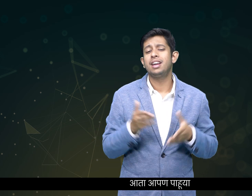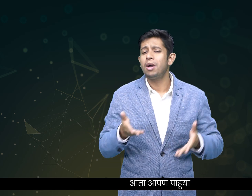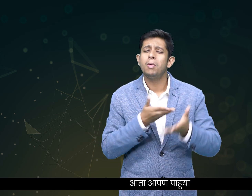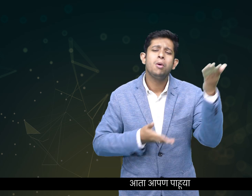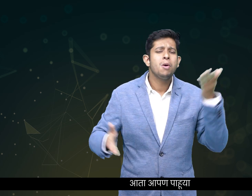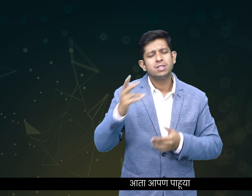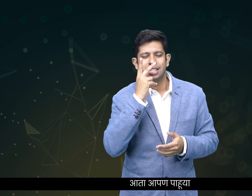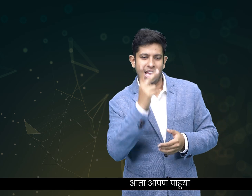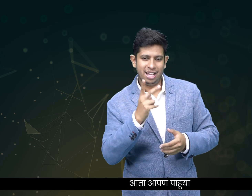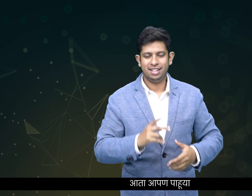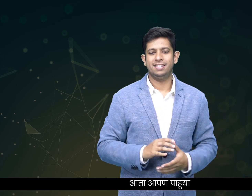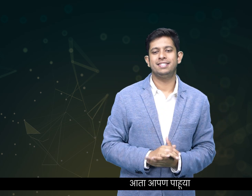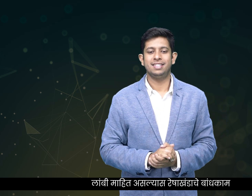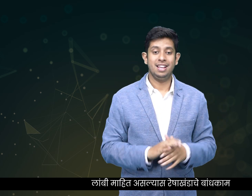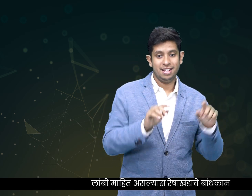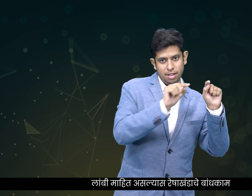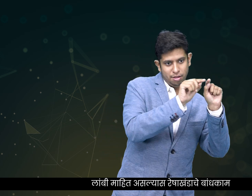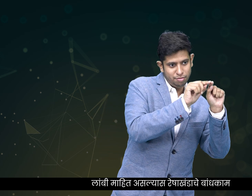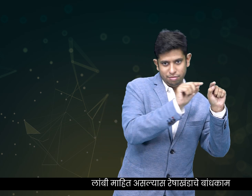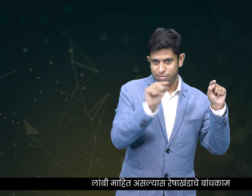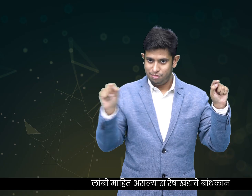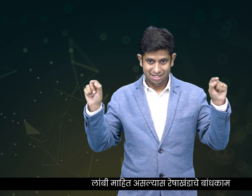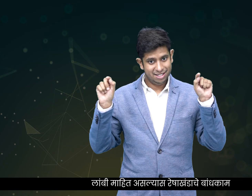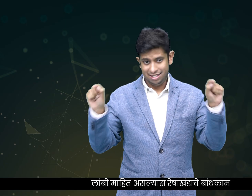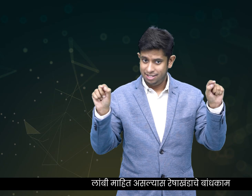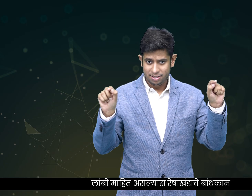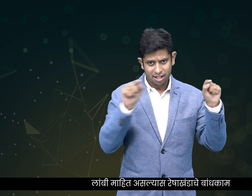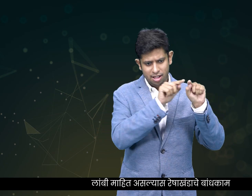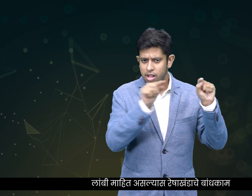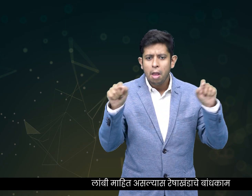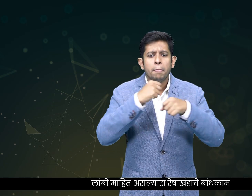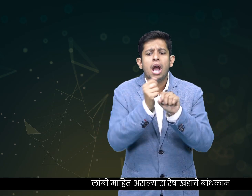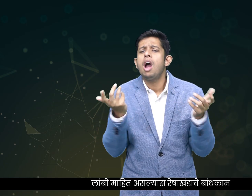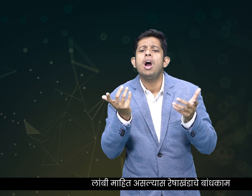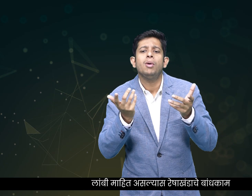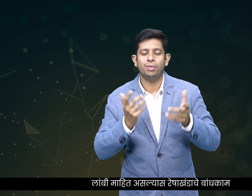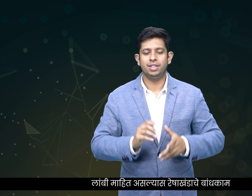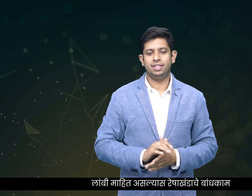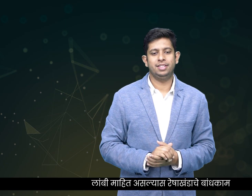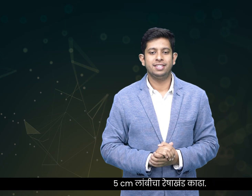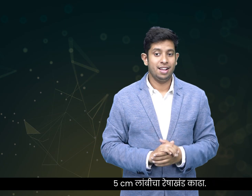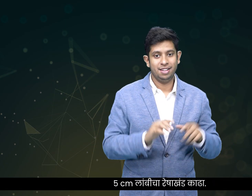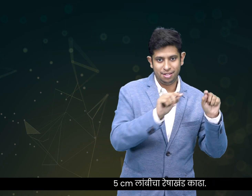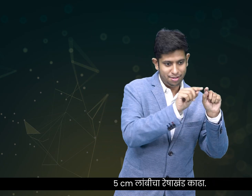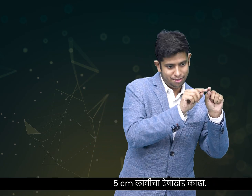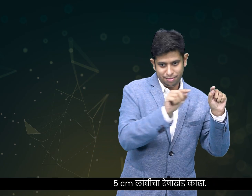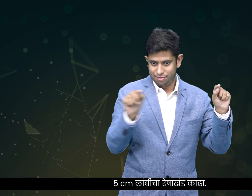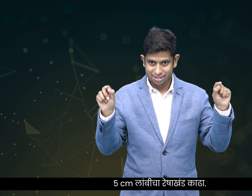आता आपण पाहूया लांबी माहित असल्यास रेषाखंडाचे बांधकाम. 5 सेंटीमीटर